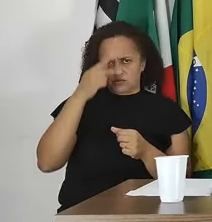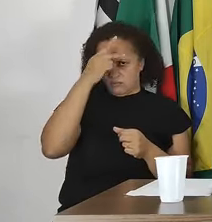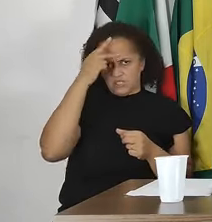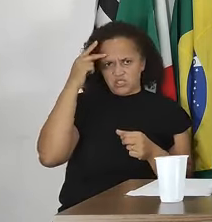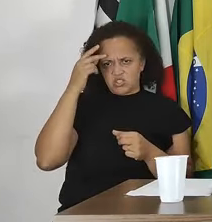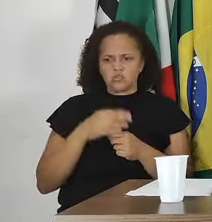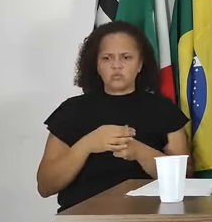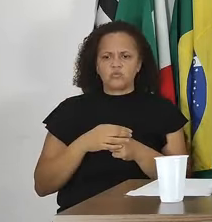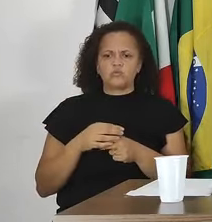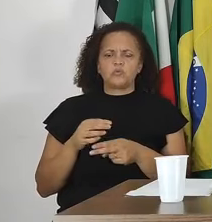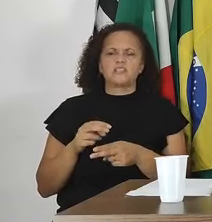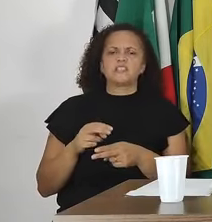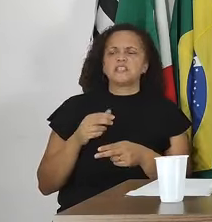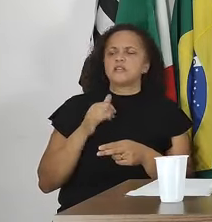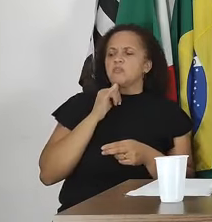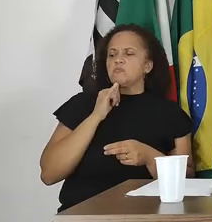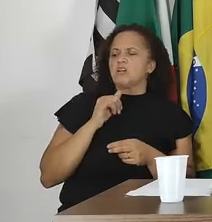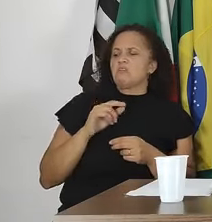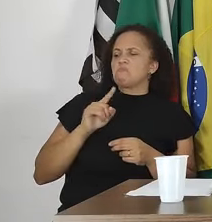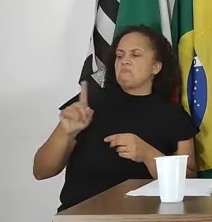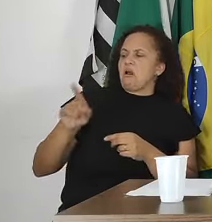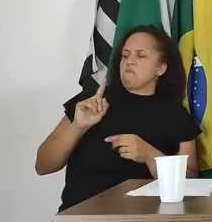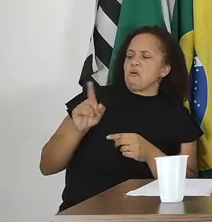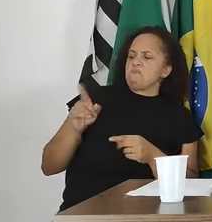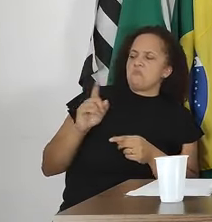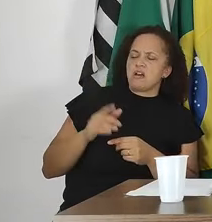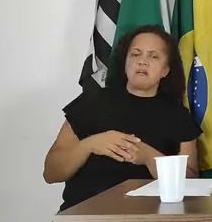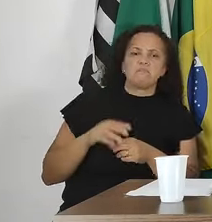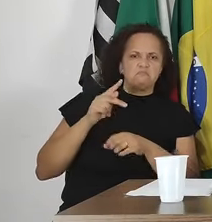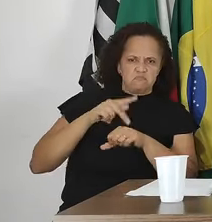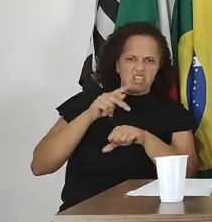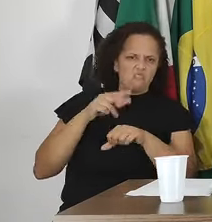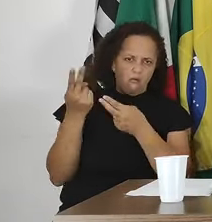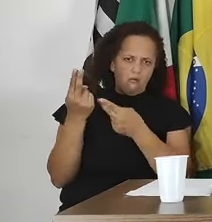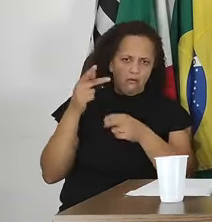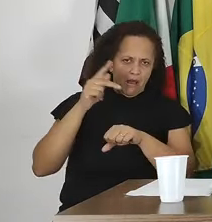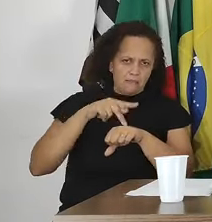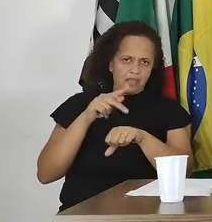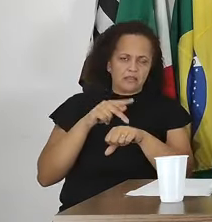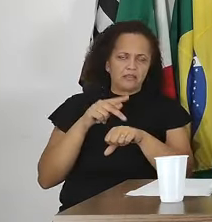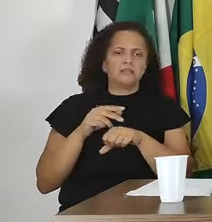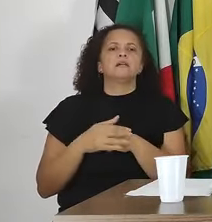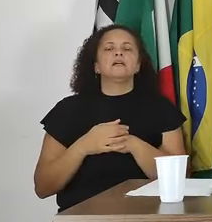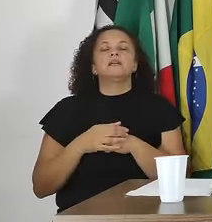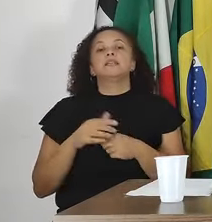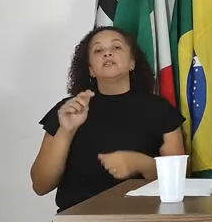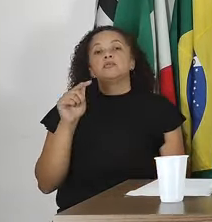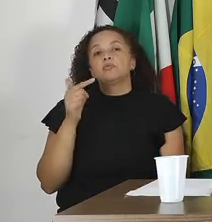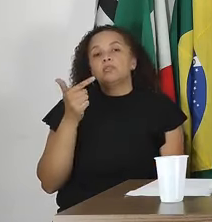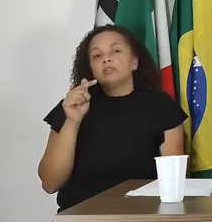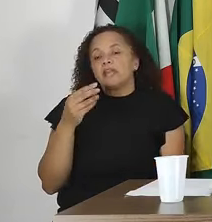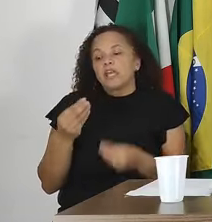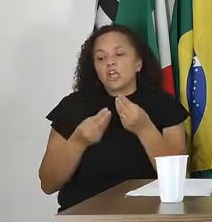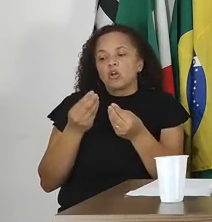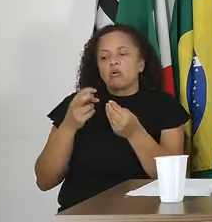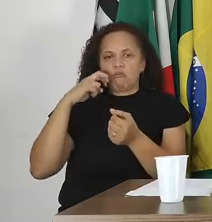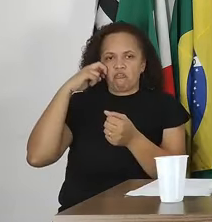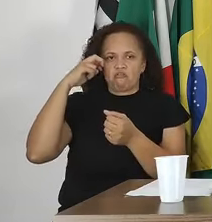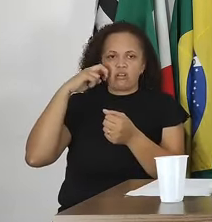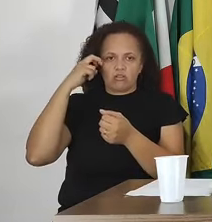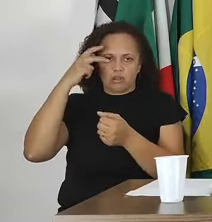vos envergonhar, eu digo, não há, pois, entre vós sábios, nem mesmo um que possa julgar entre os seus